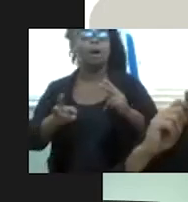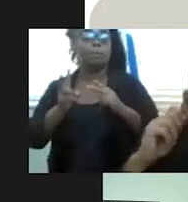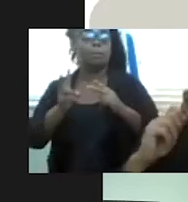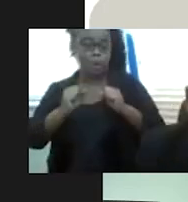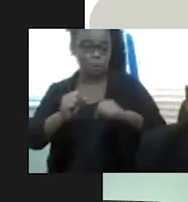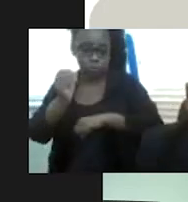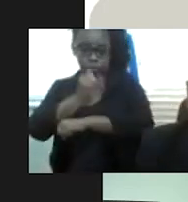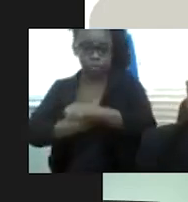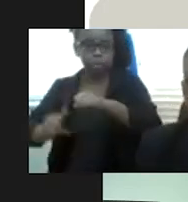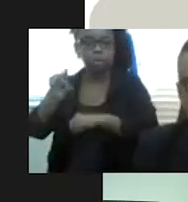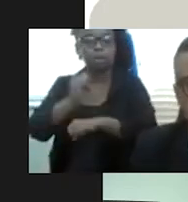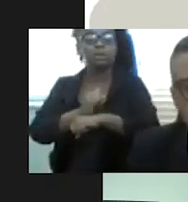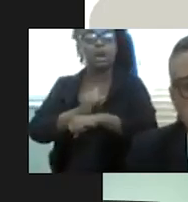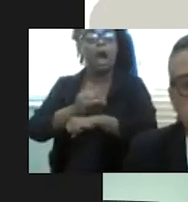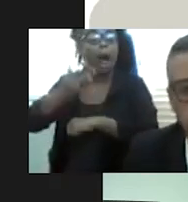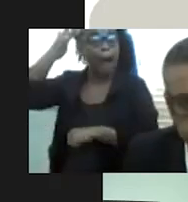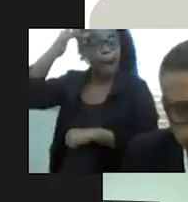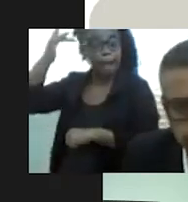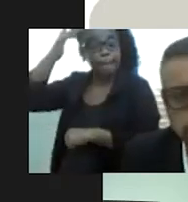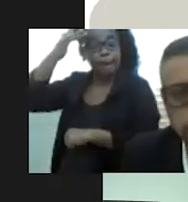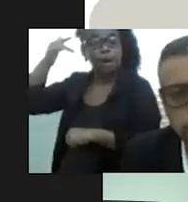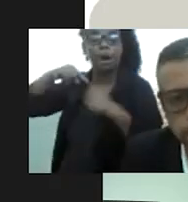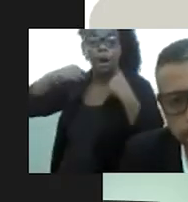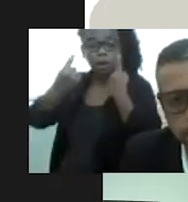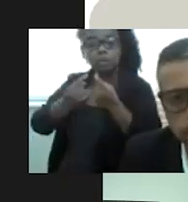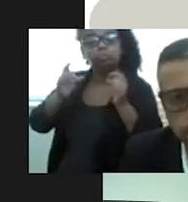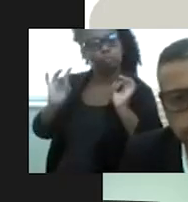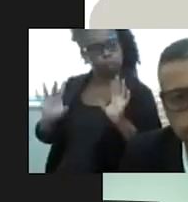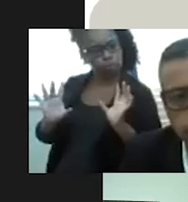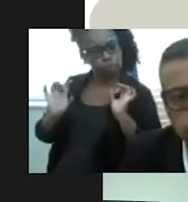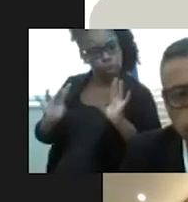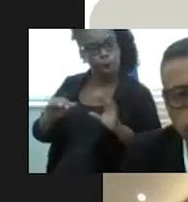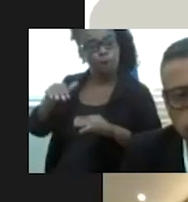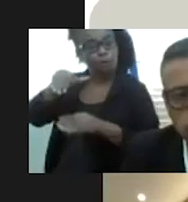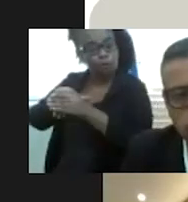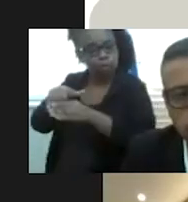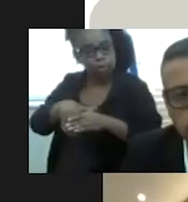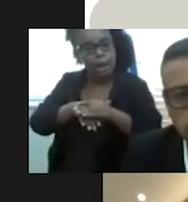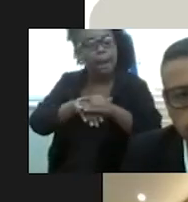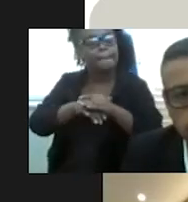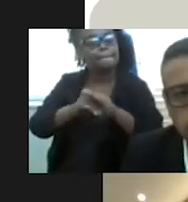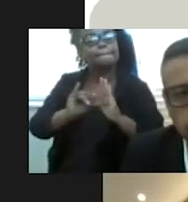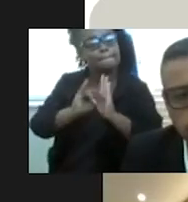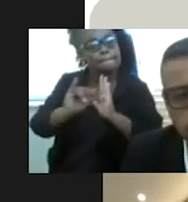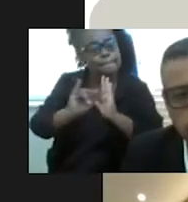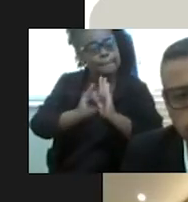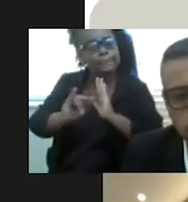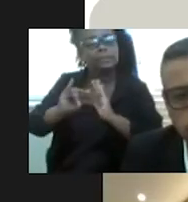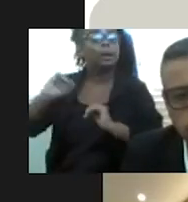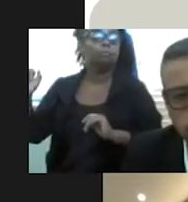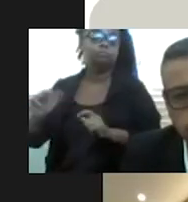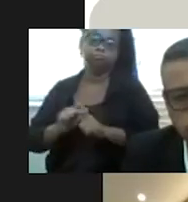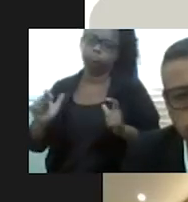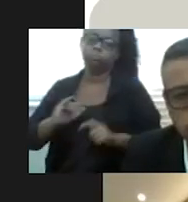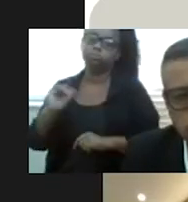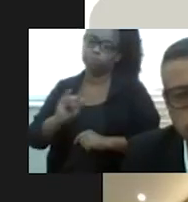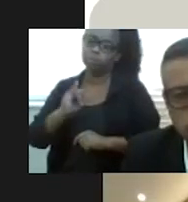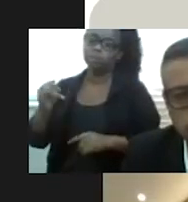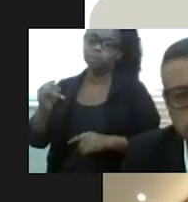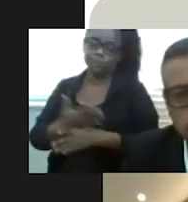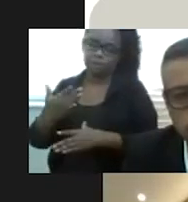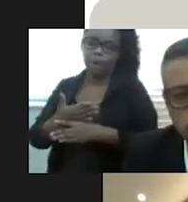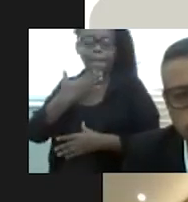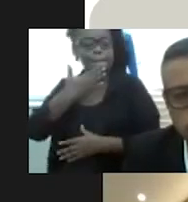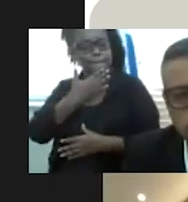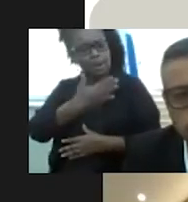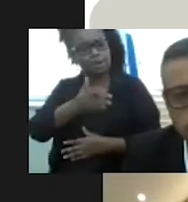aprovar amanhã uma sessão extraordinária para votarmos essa mensagem, que é de grande importância para a cidade. Aí eu peço a Vossa